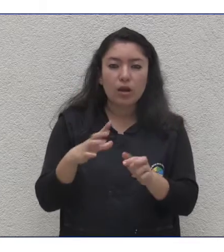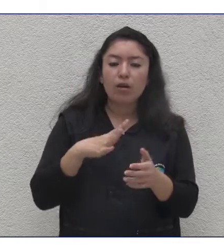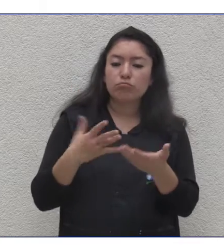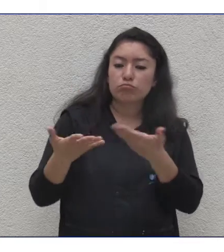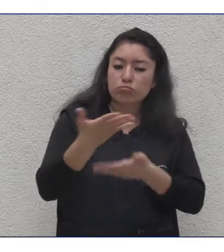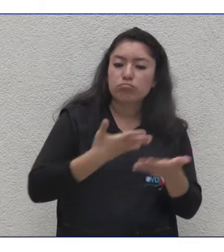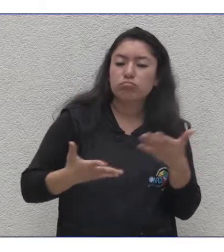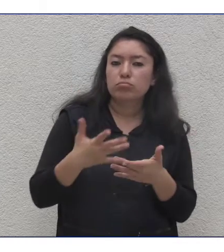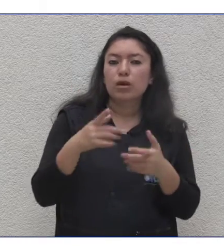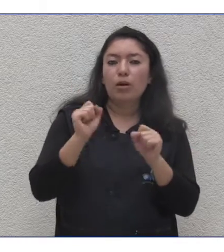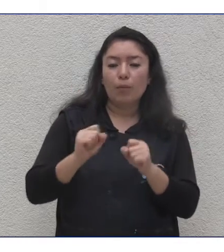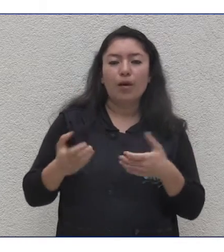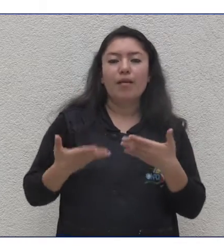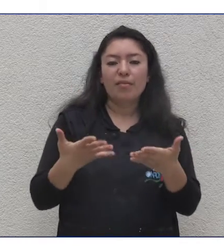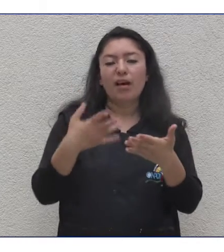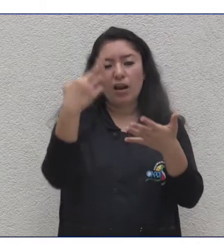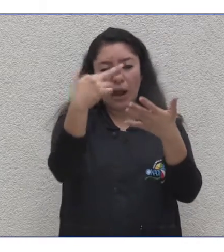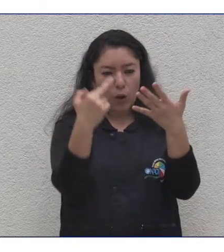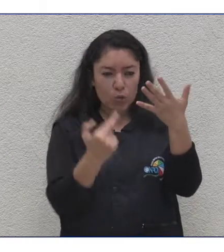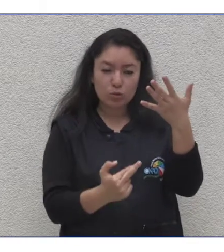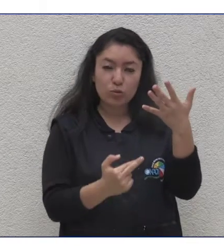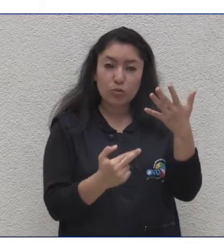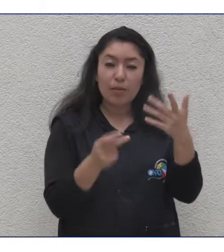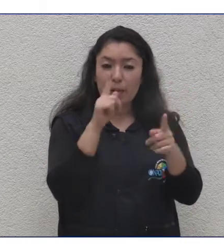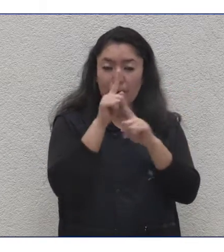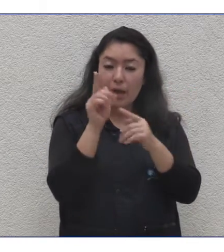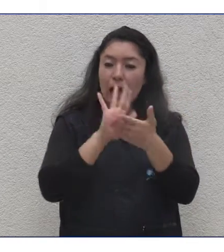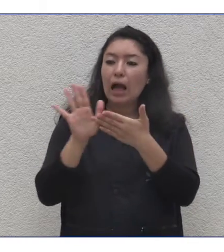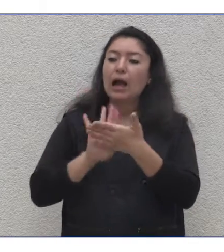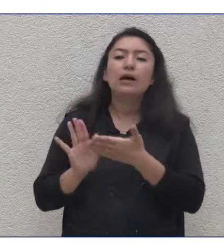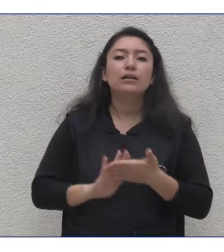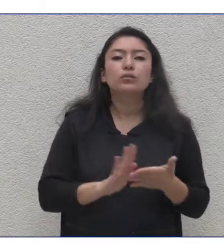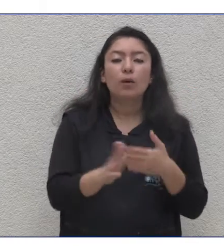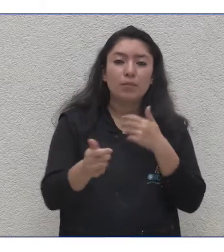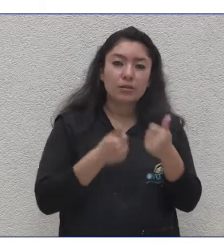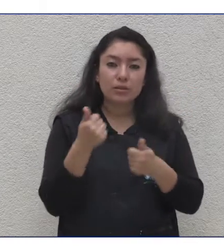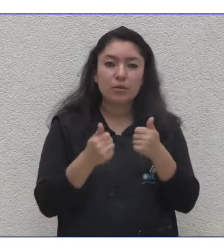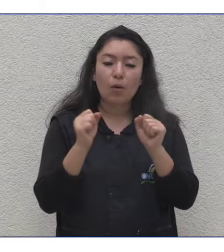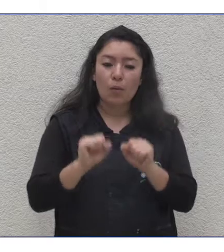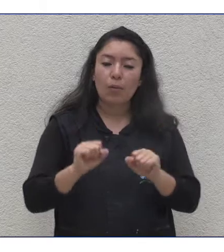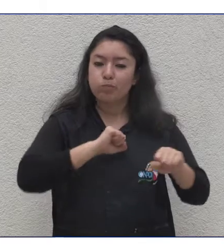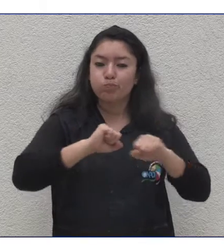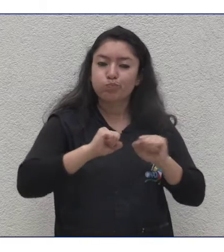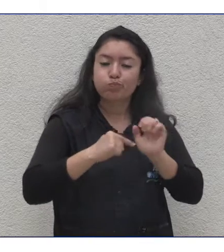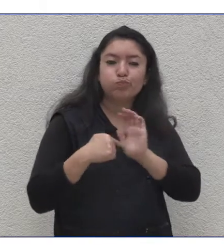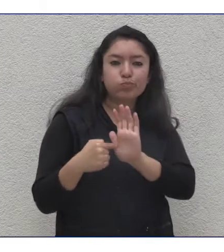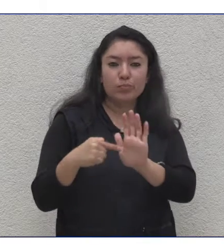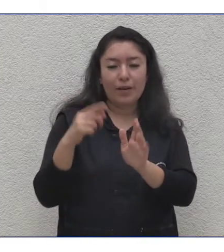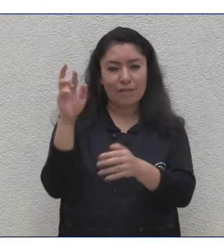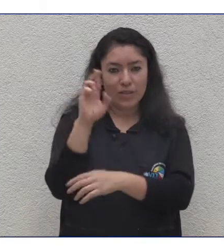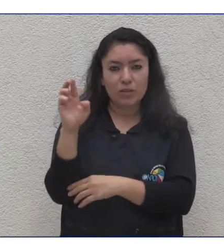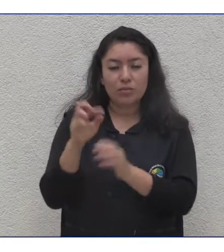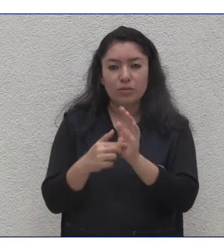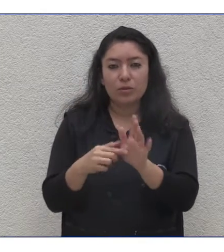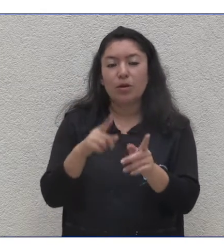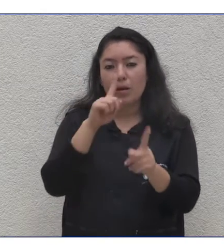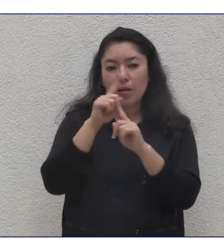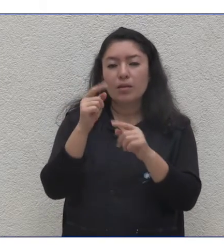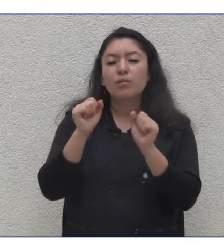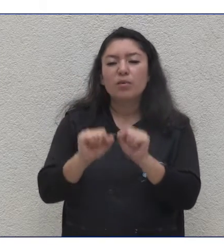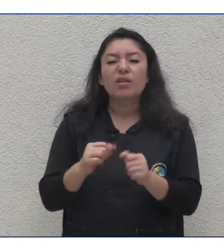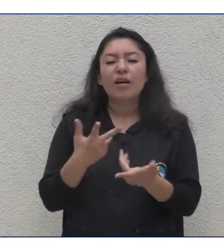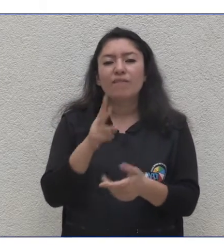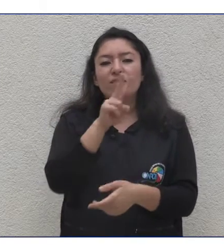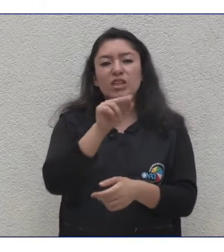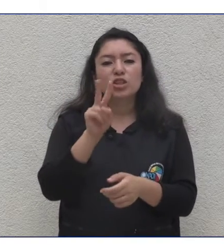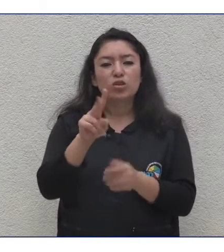licitaciones realizadas para la ejecución de dichos recursos y gastos administrativos y operativos del fideicomiso. 22. El